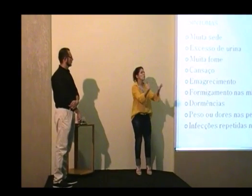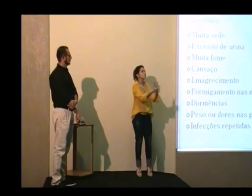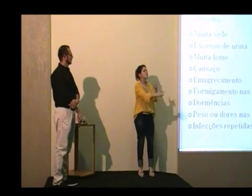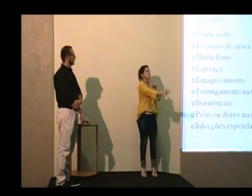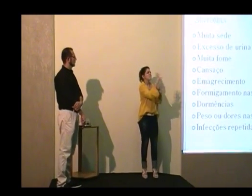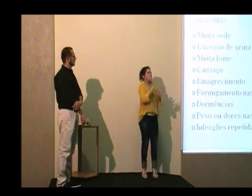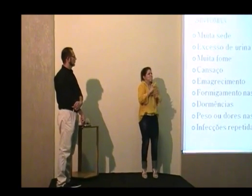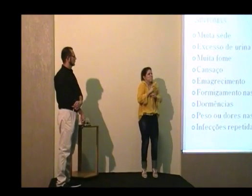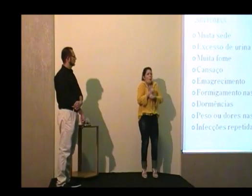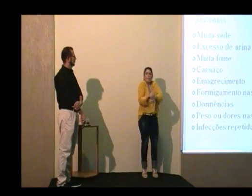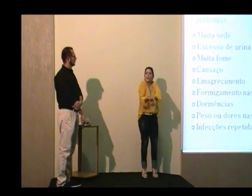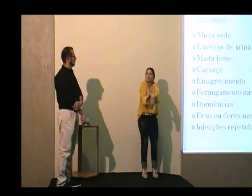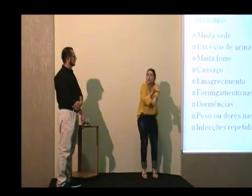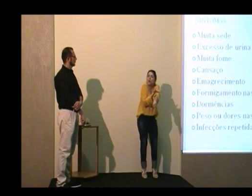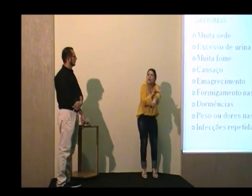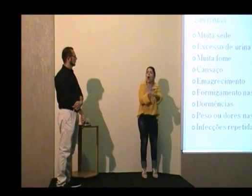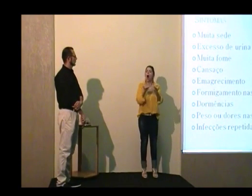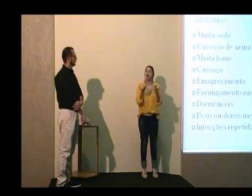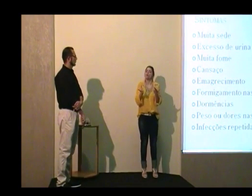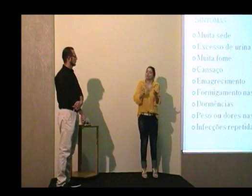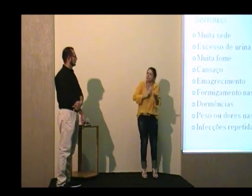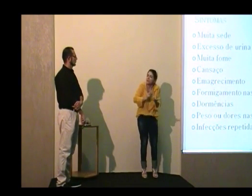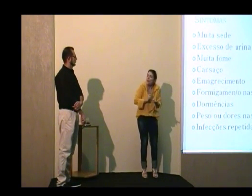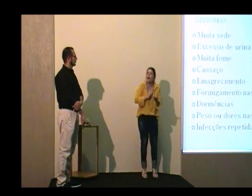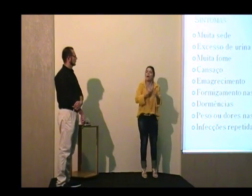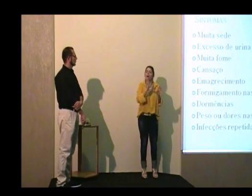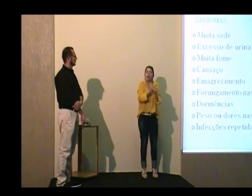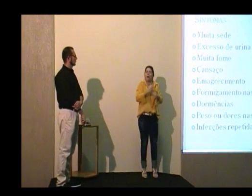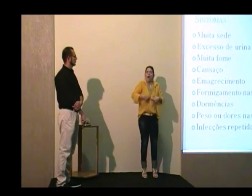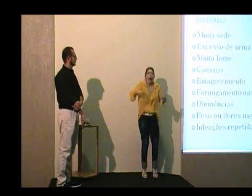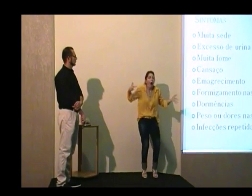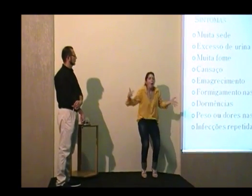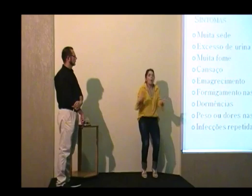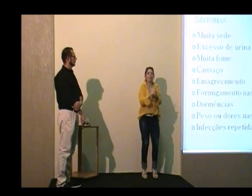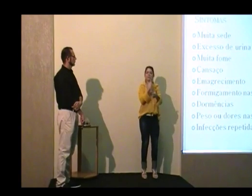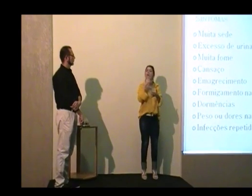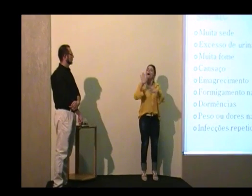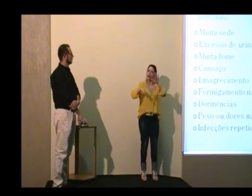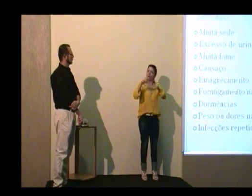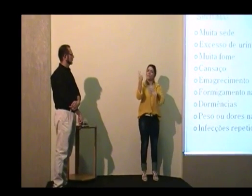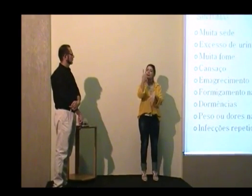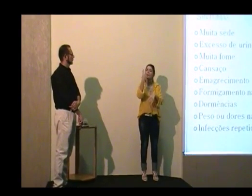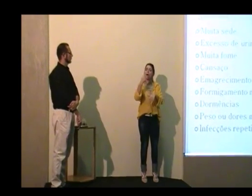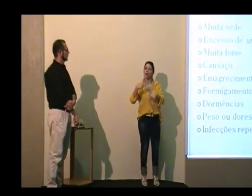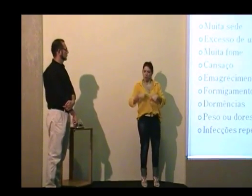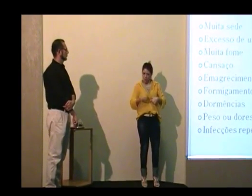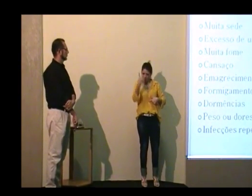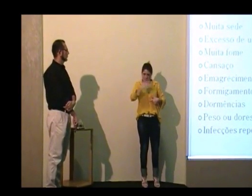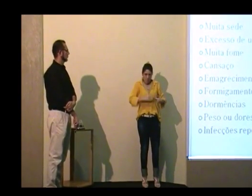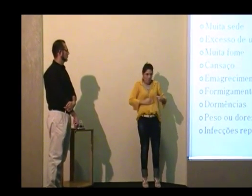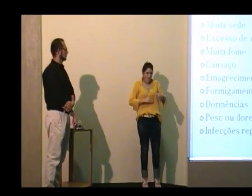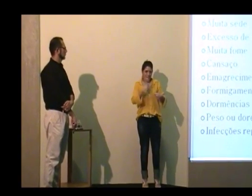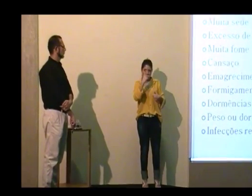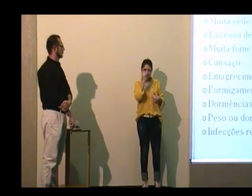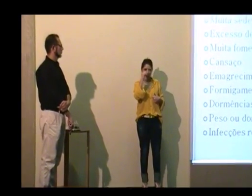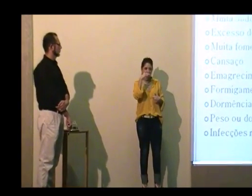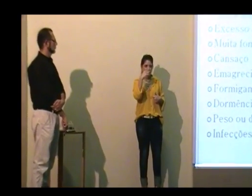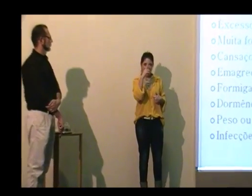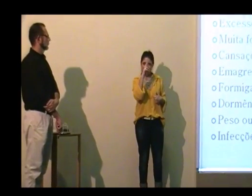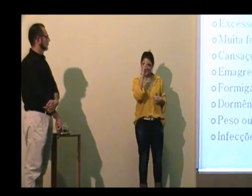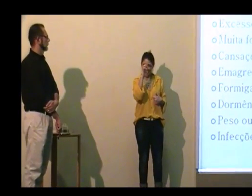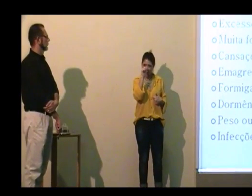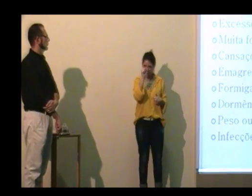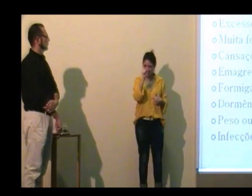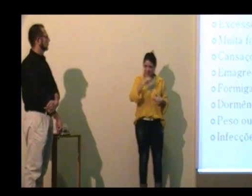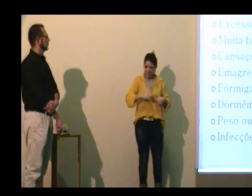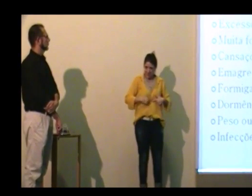Pode ser hereditário, pode ser causado por um problema emocional.